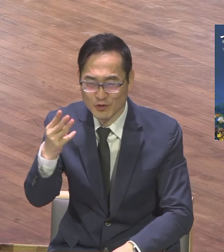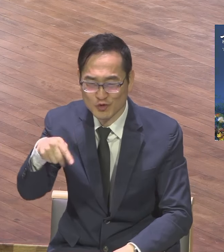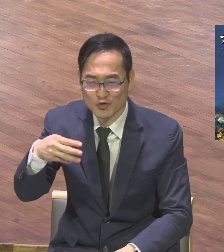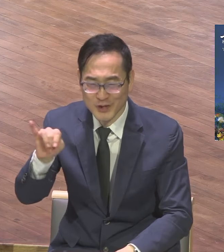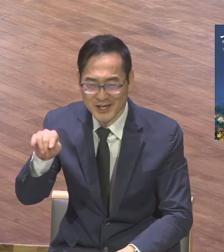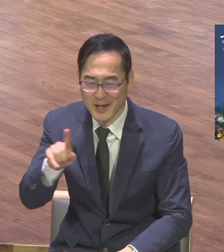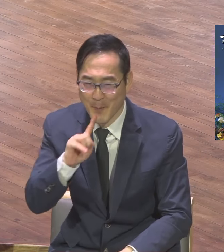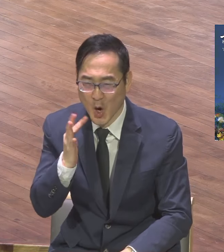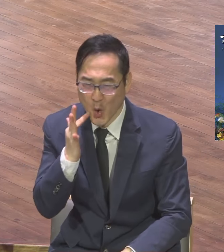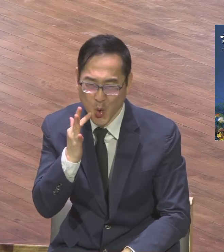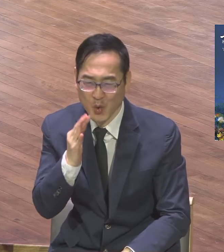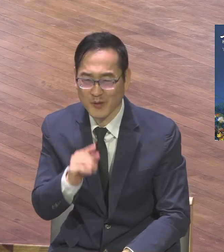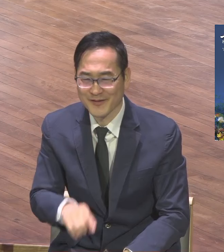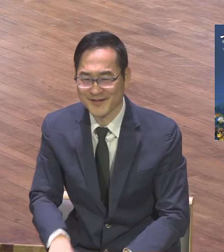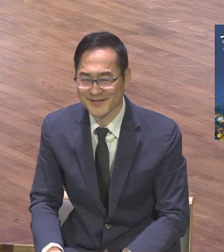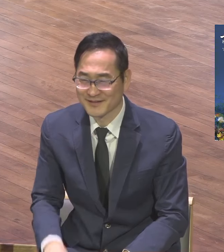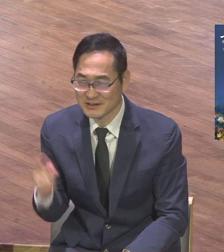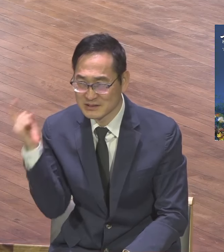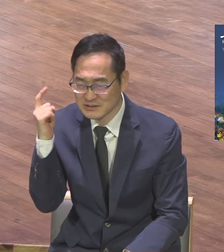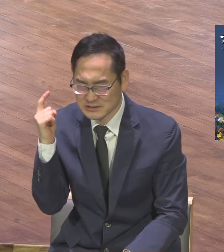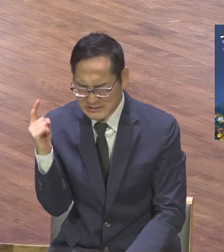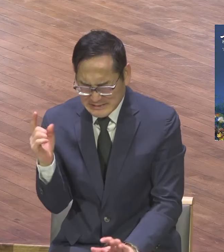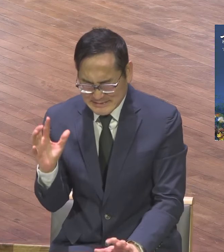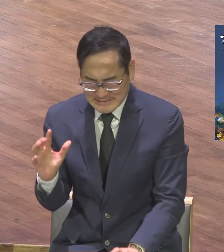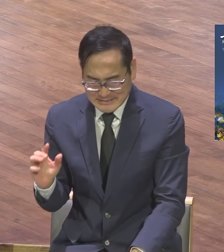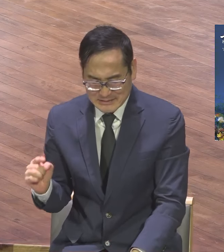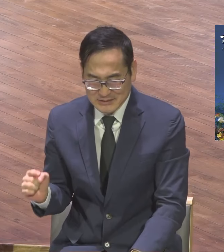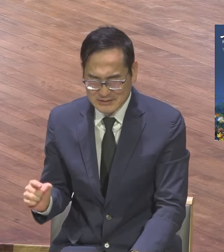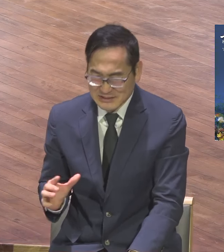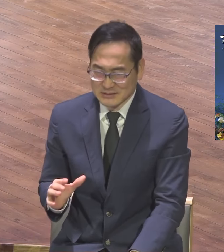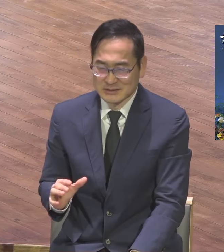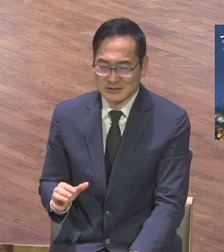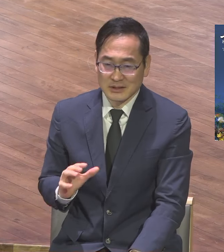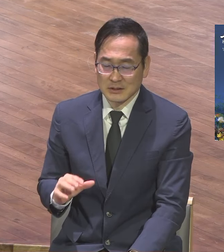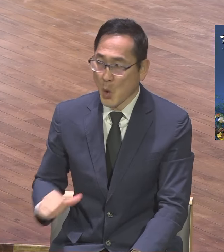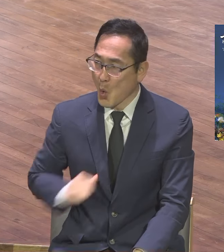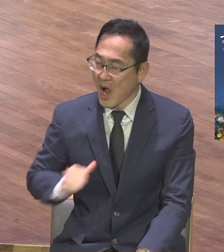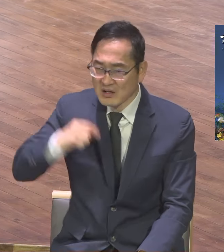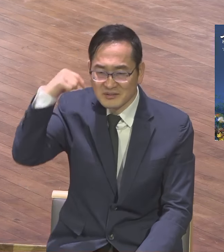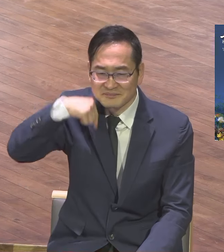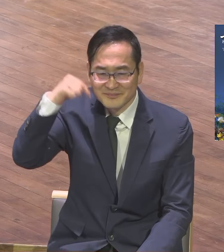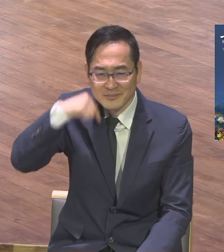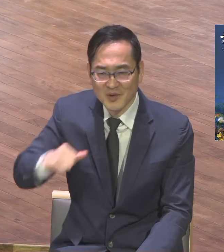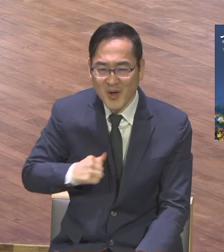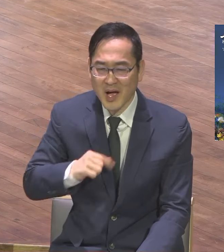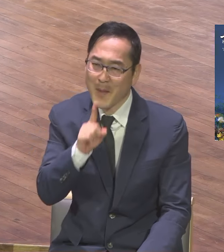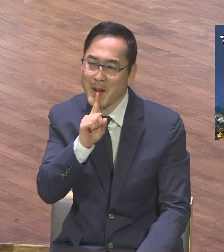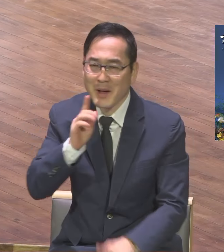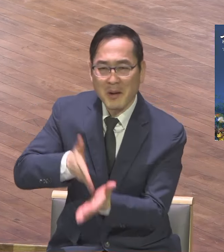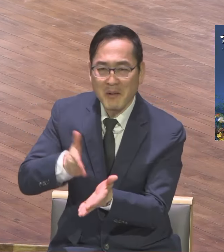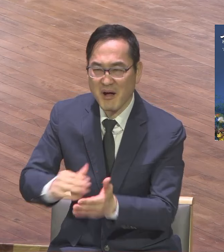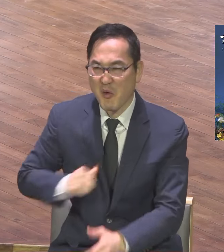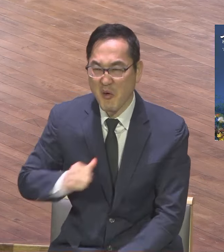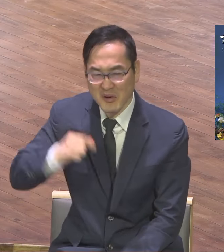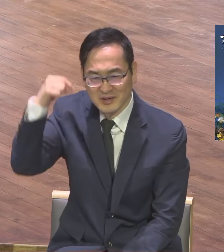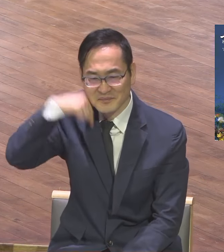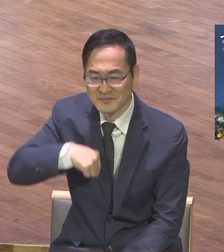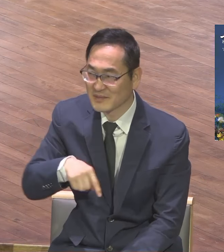그날 기도합니다. 내게 부드러운 음성을 주옵소서. 좀 부드러운 주님의 성품을 좀